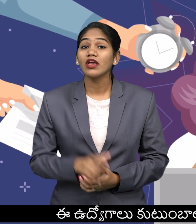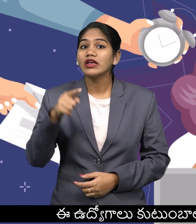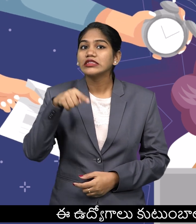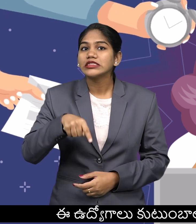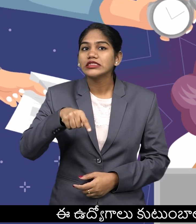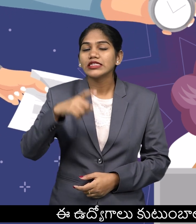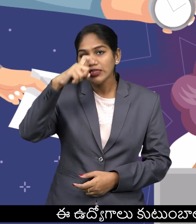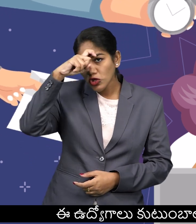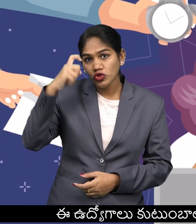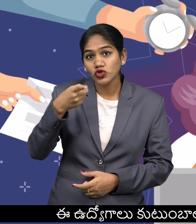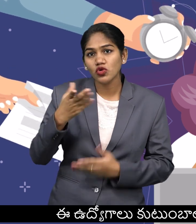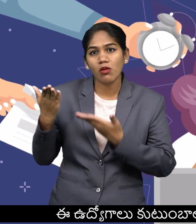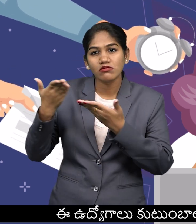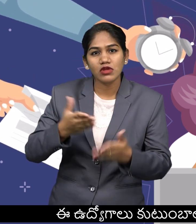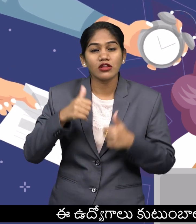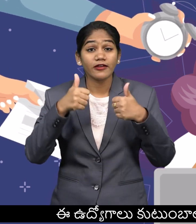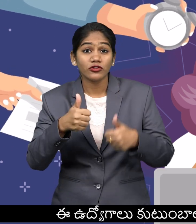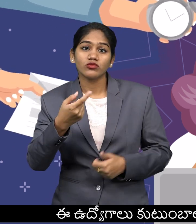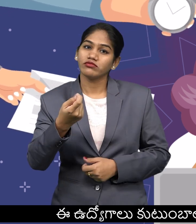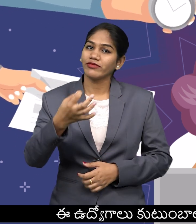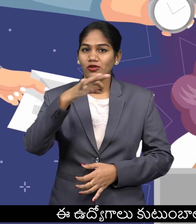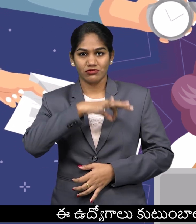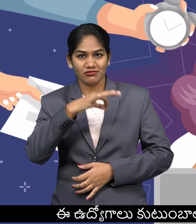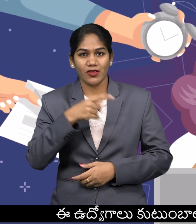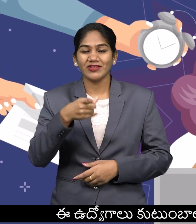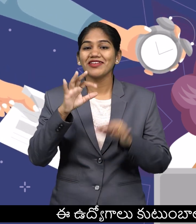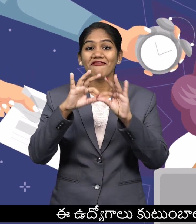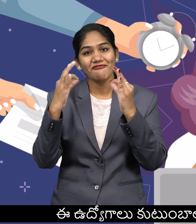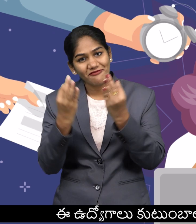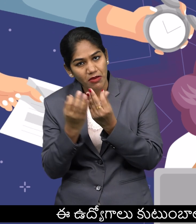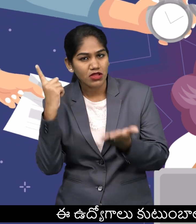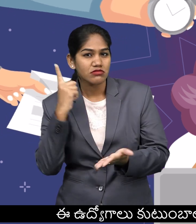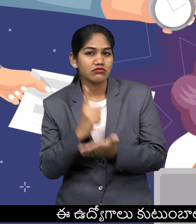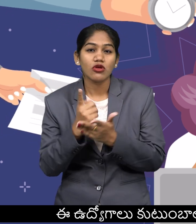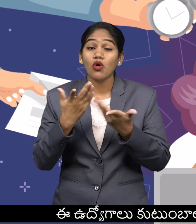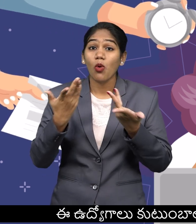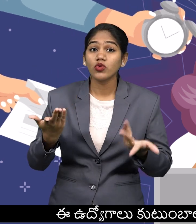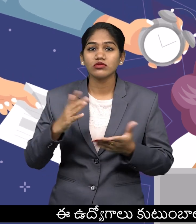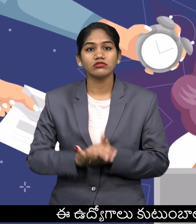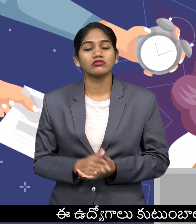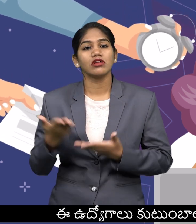ఈ ఉద్యోగాలు కుటుంబాలకు మంచి ఆదాయాన్ని తెస్తాయి, కానీ